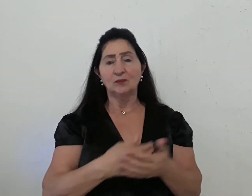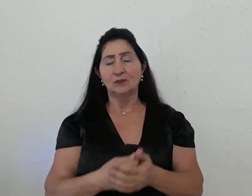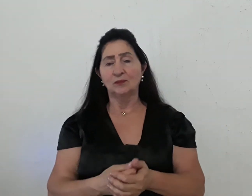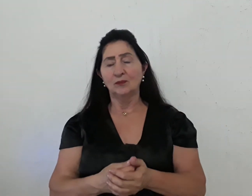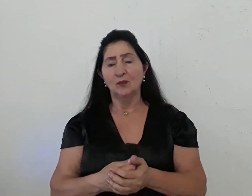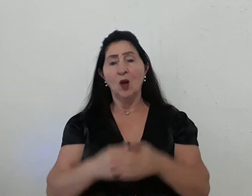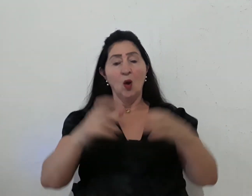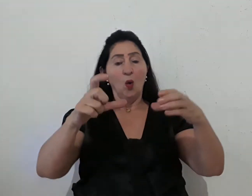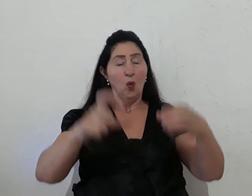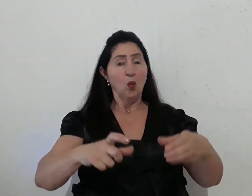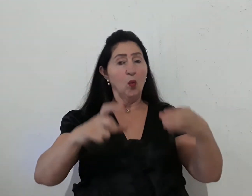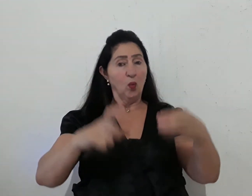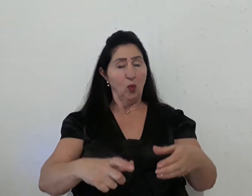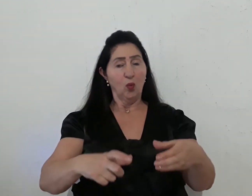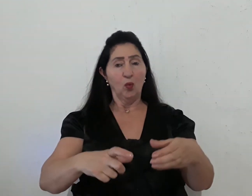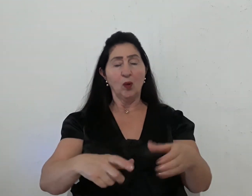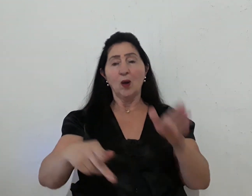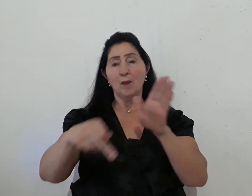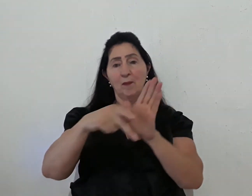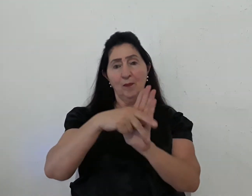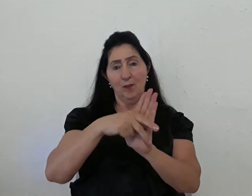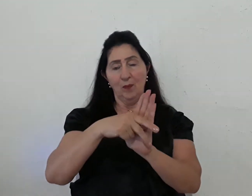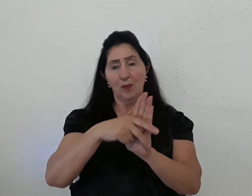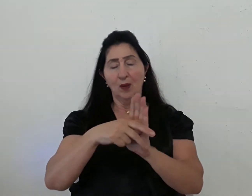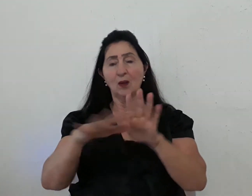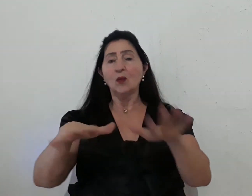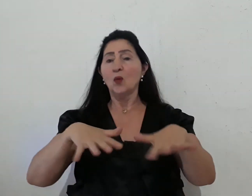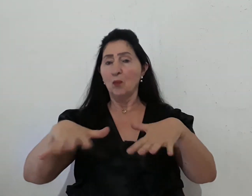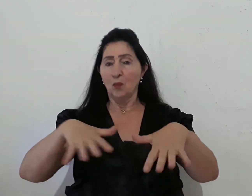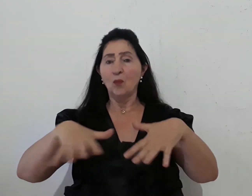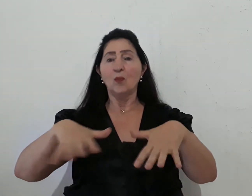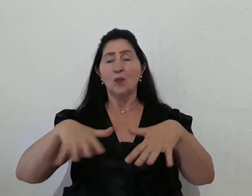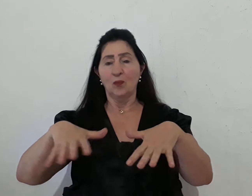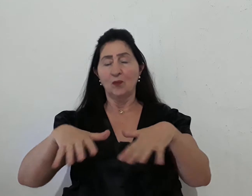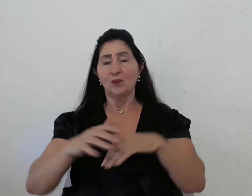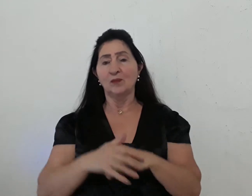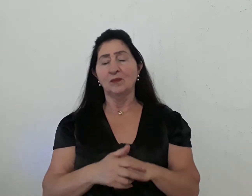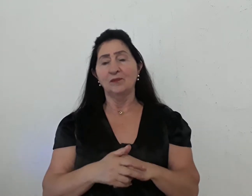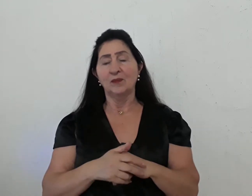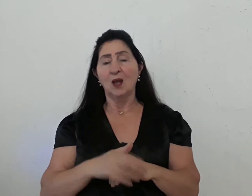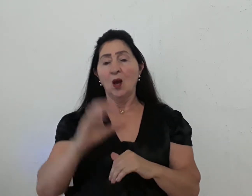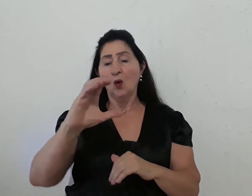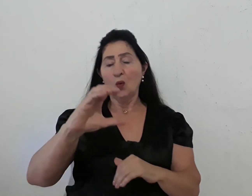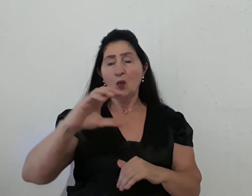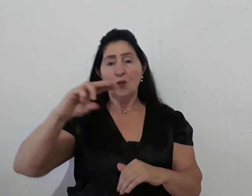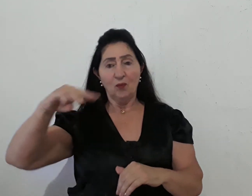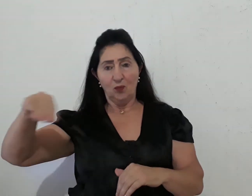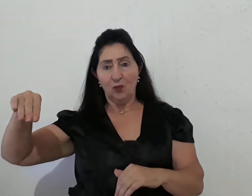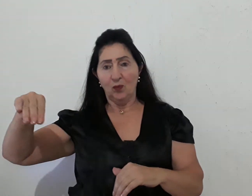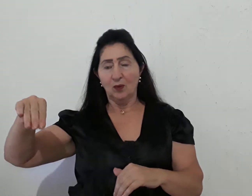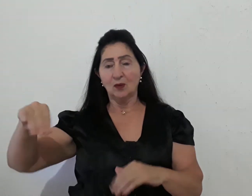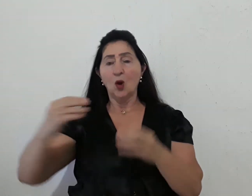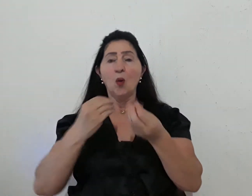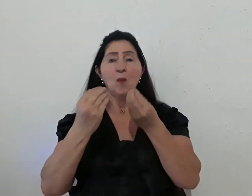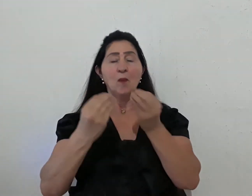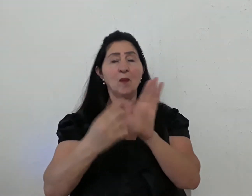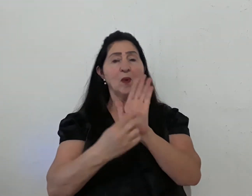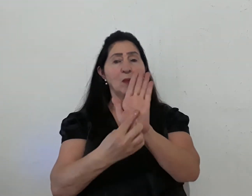lugar específico, às vezes indicando movimento. A configuração da mão retrata o objeto todo e